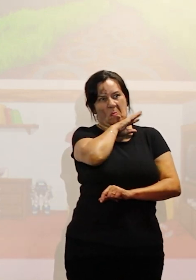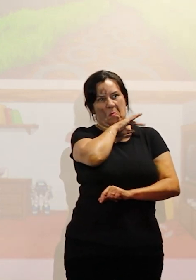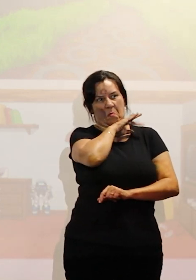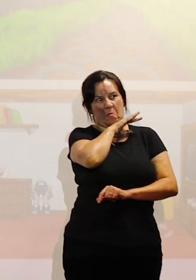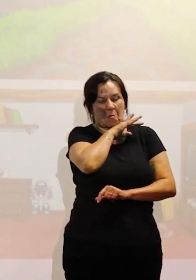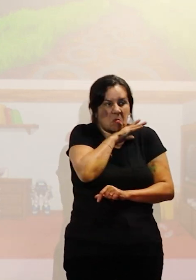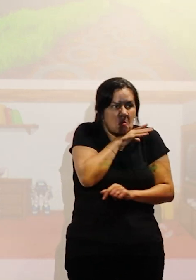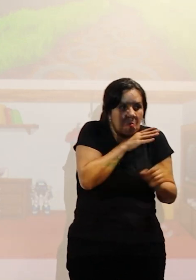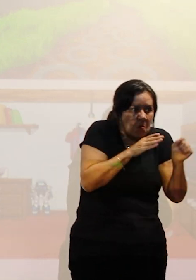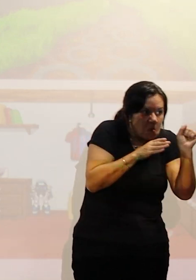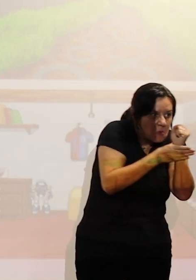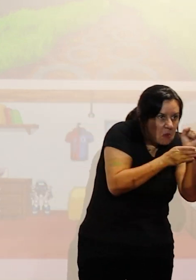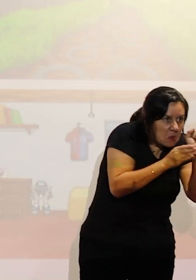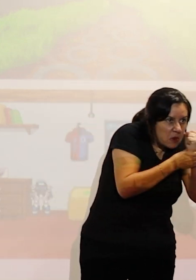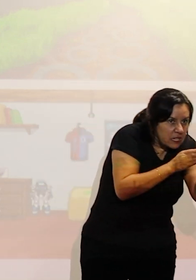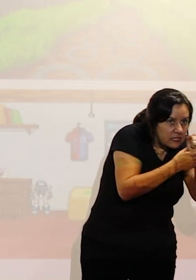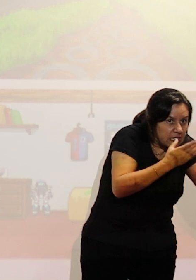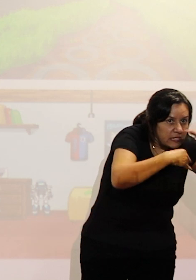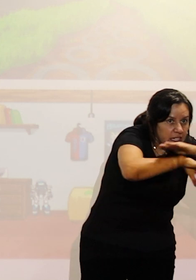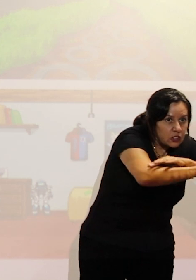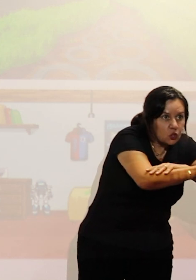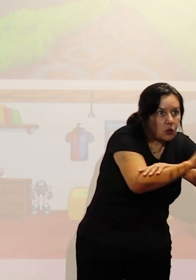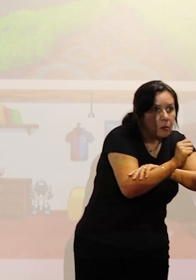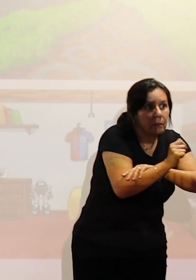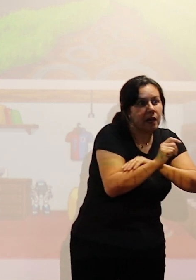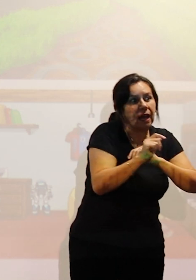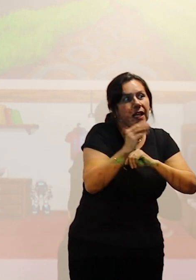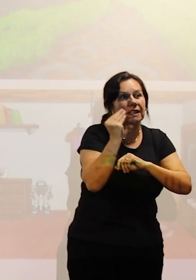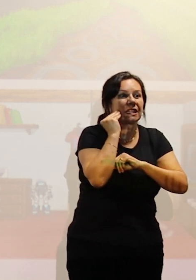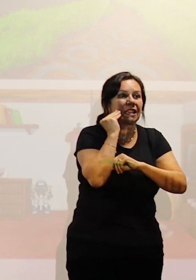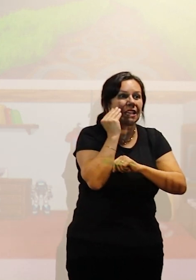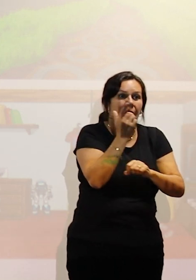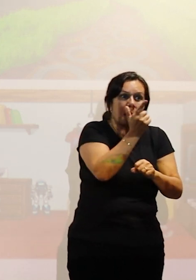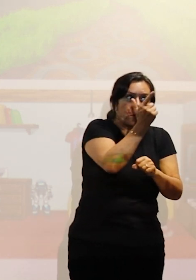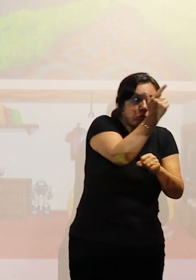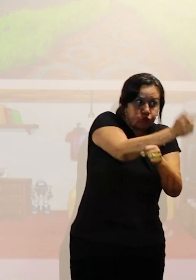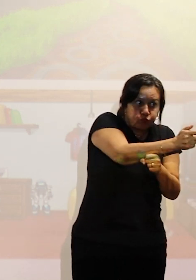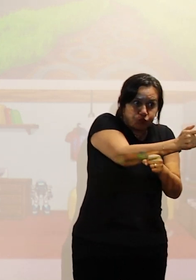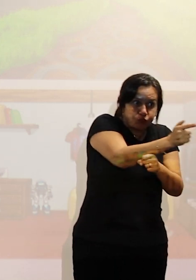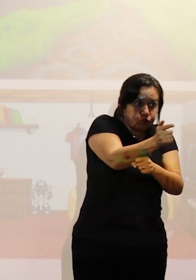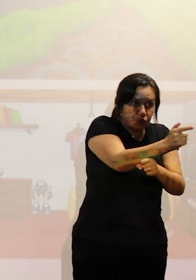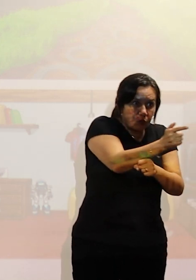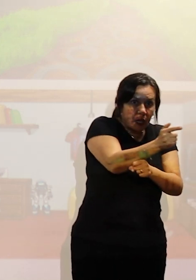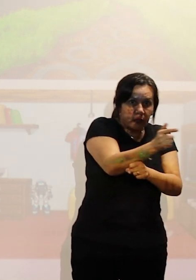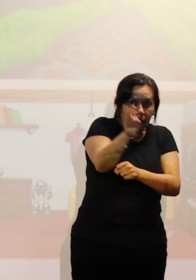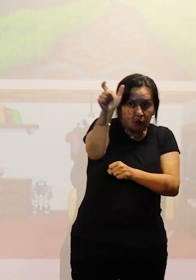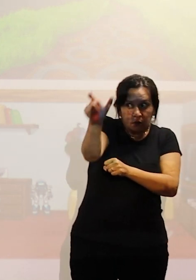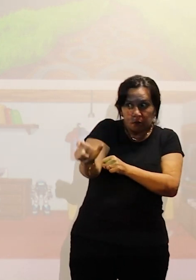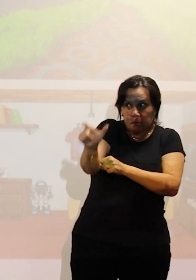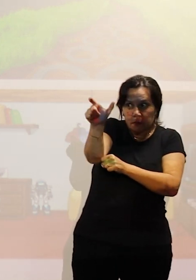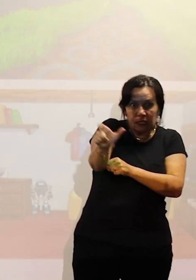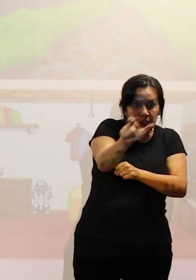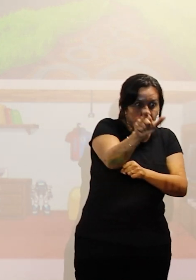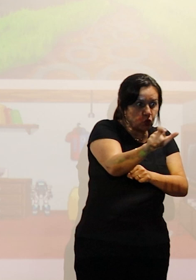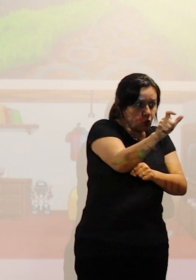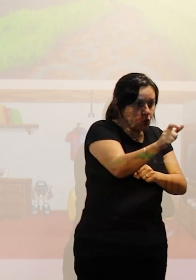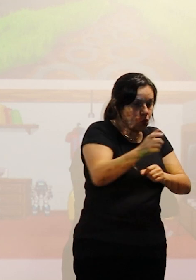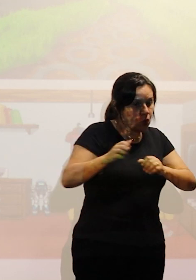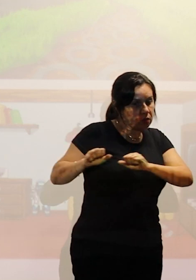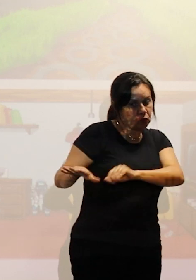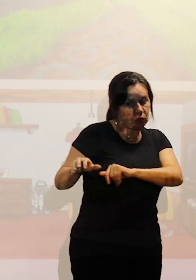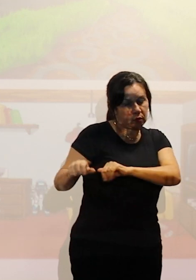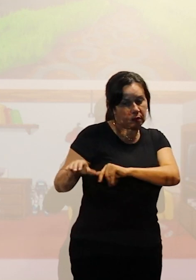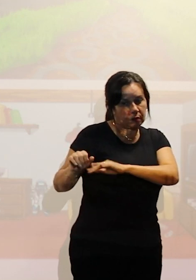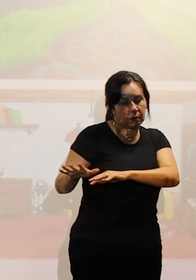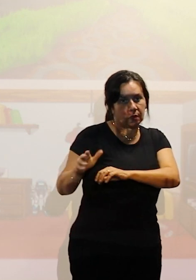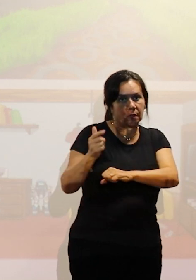infiltrou numa nave do Império para tentar matar as pessoas, os outros Stormtroopers que estão dentro da nave do Império, soldadinhos, tomar aquela